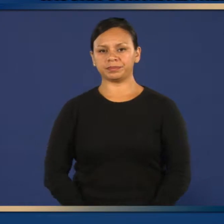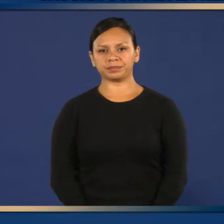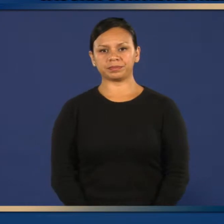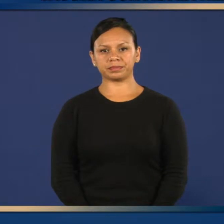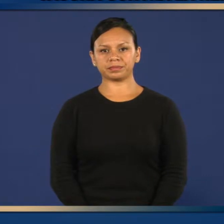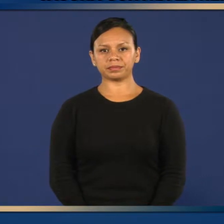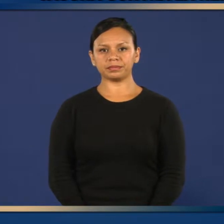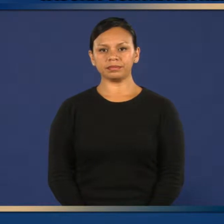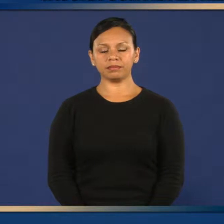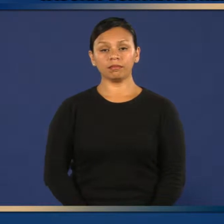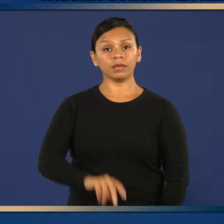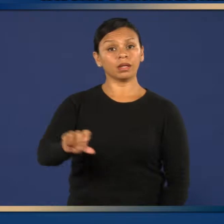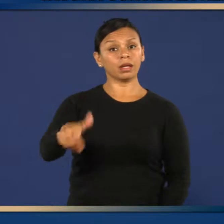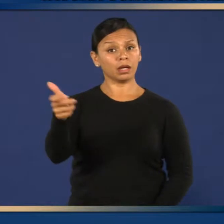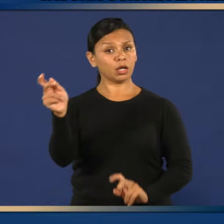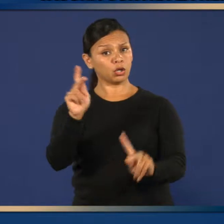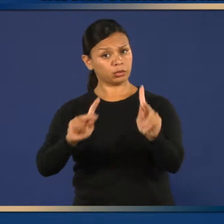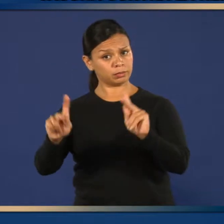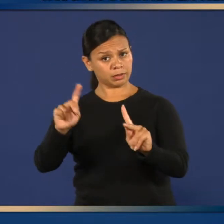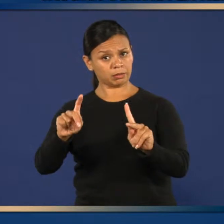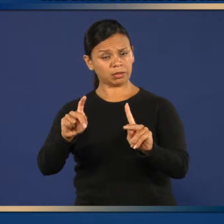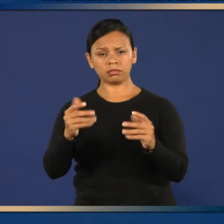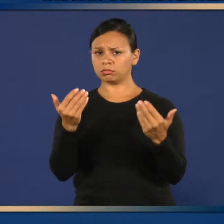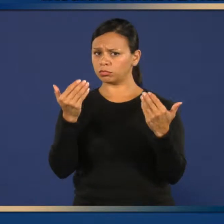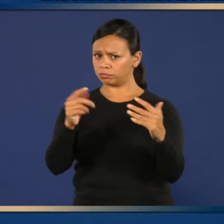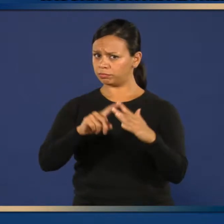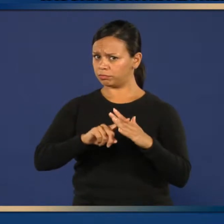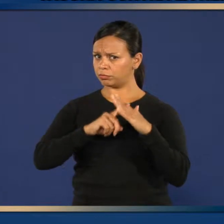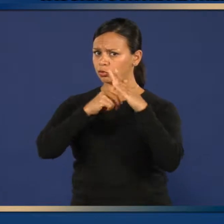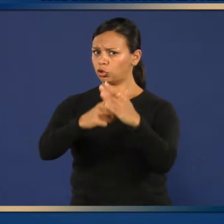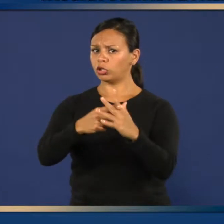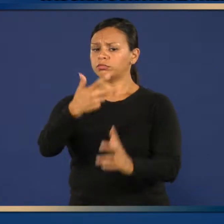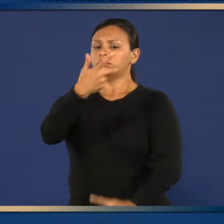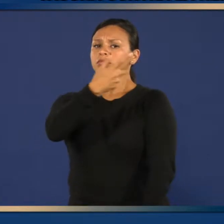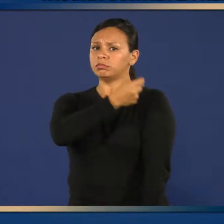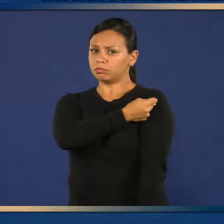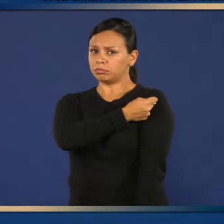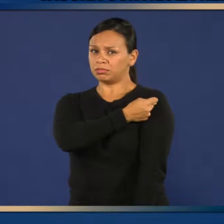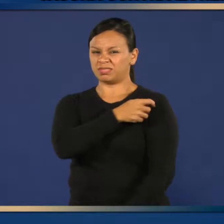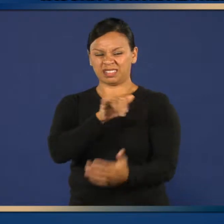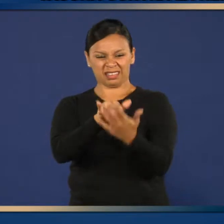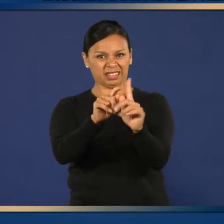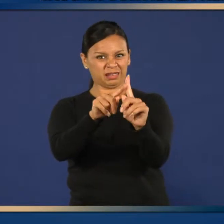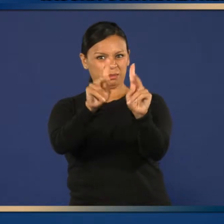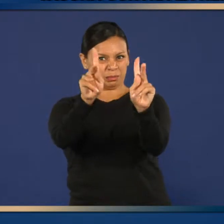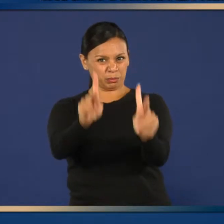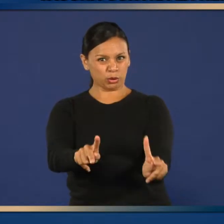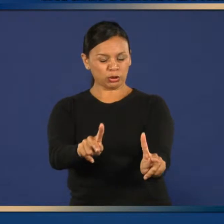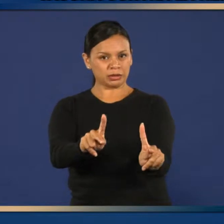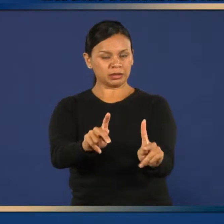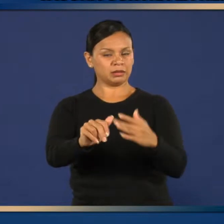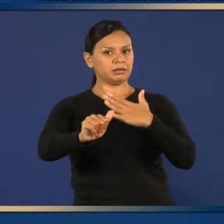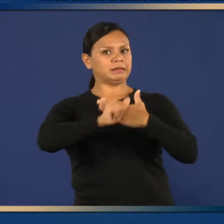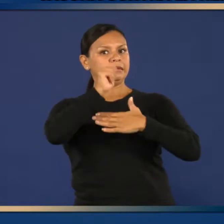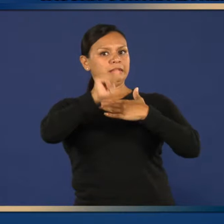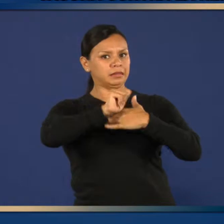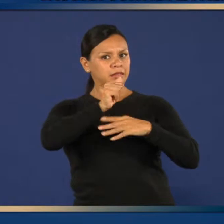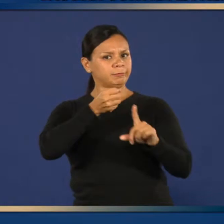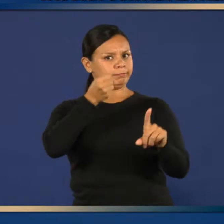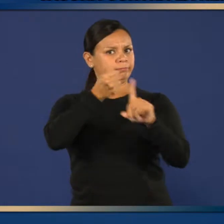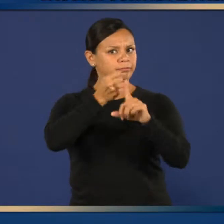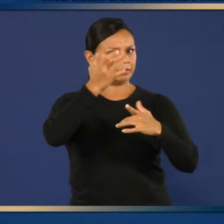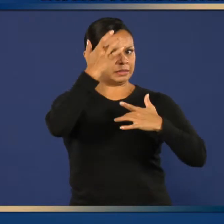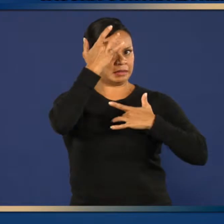para otros la serie de vacunas contra la hepatitis a puede empezar cuando la persona tenga riesgo de